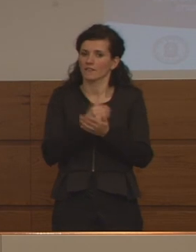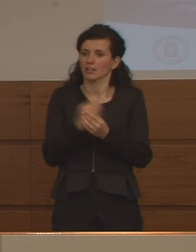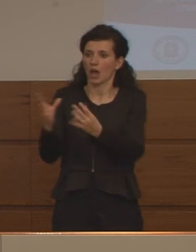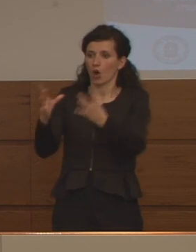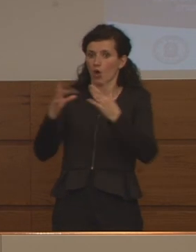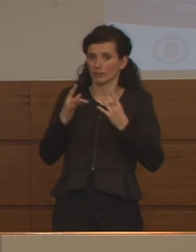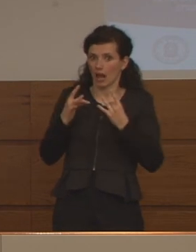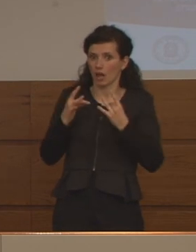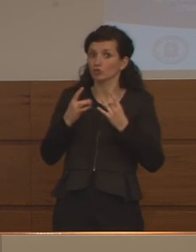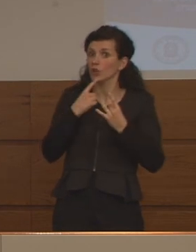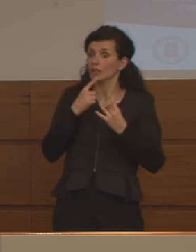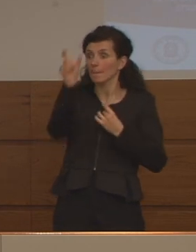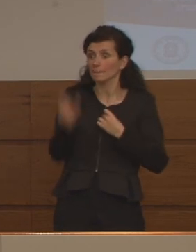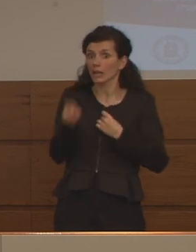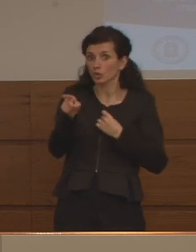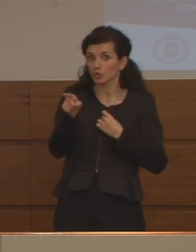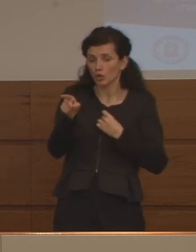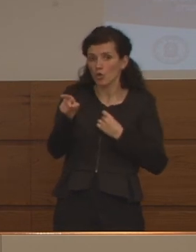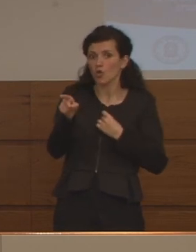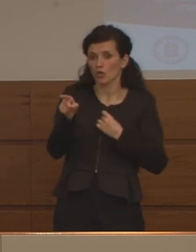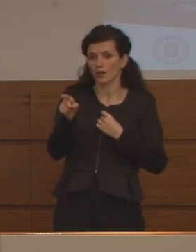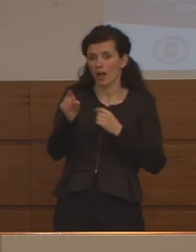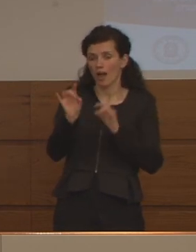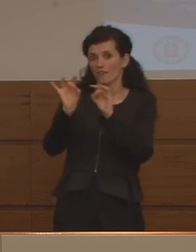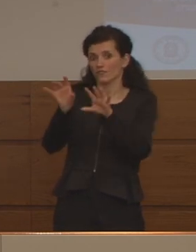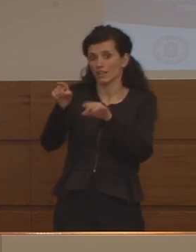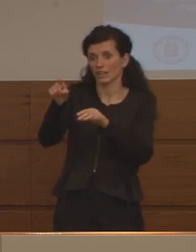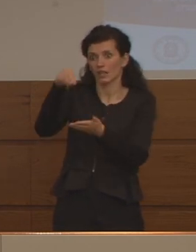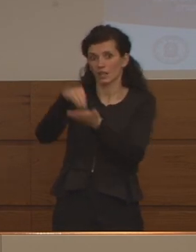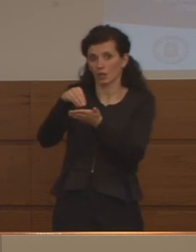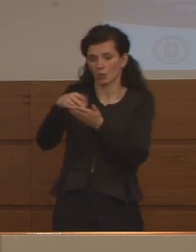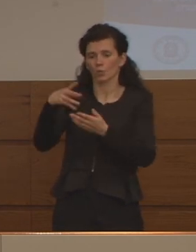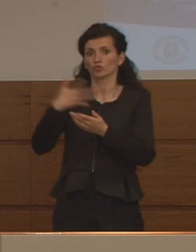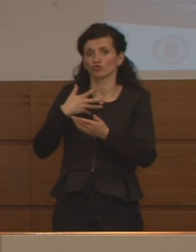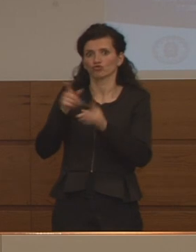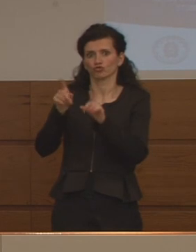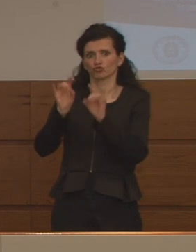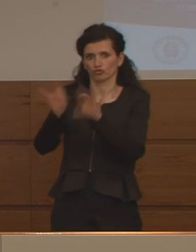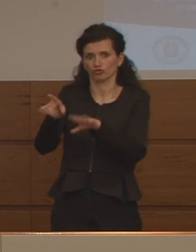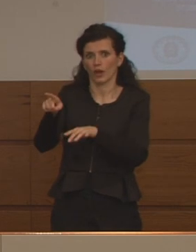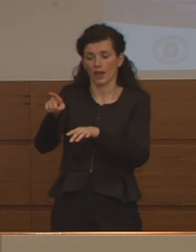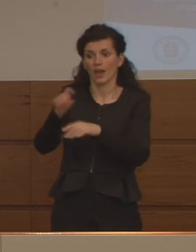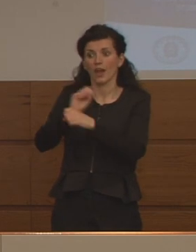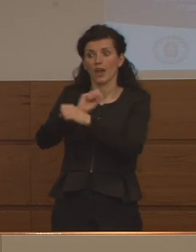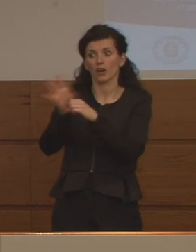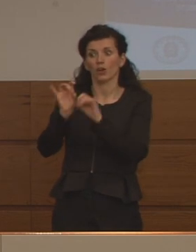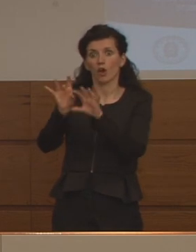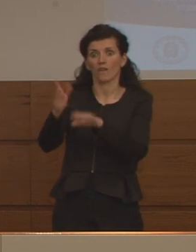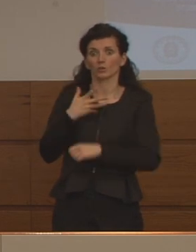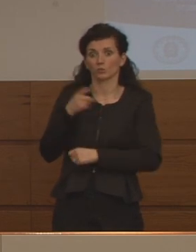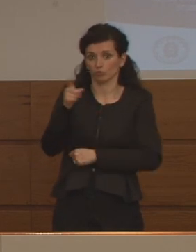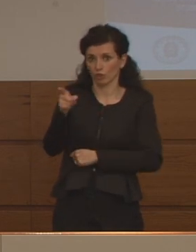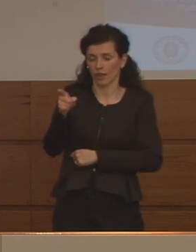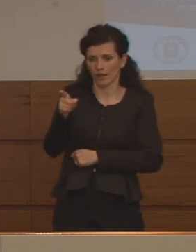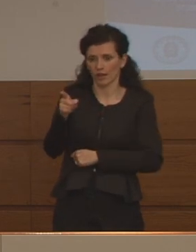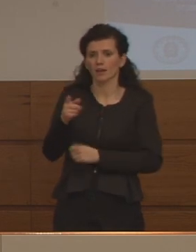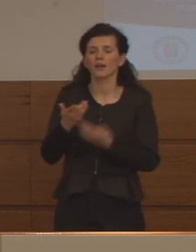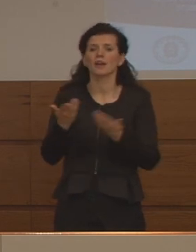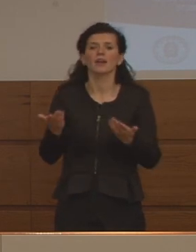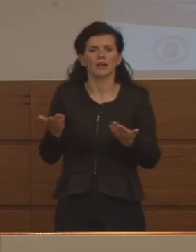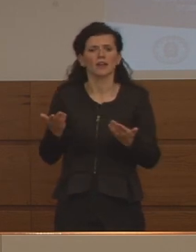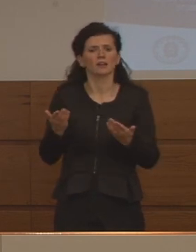di un soggetto che alberga sasco v2 in una logica